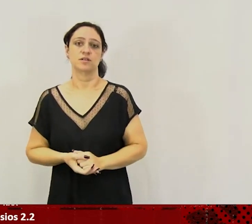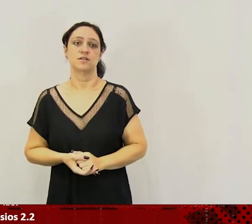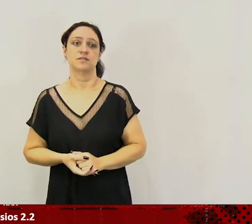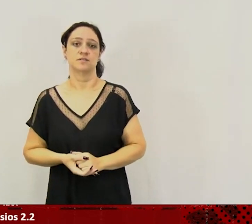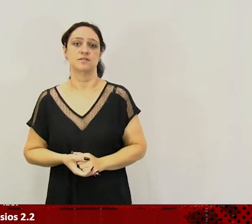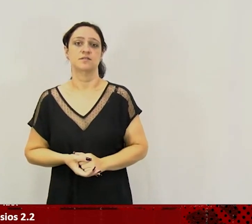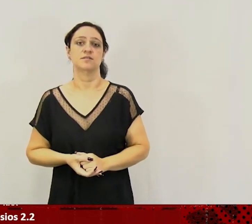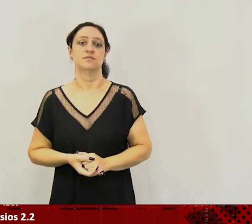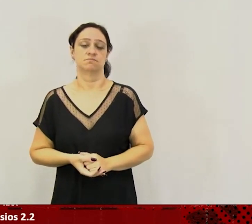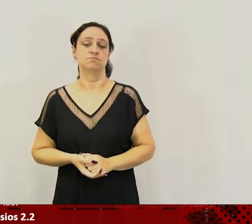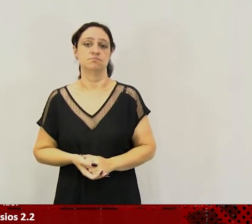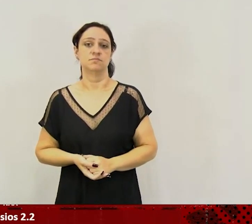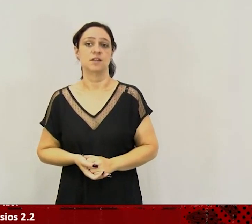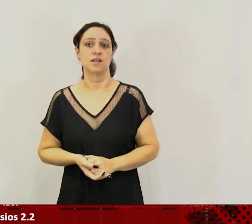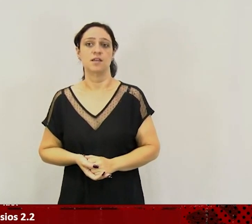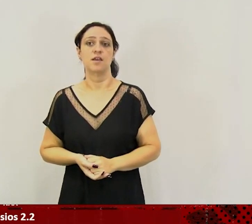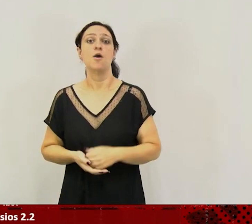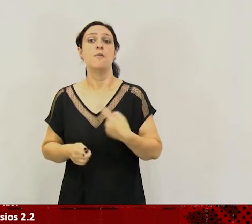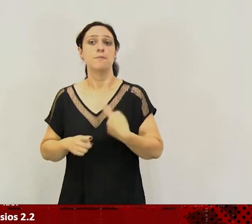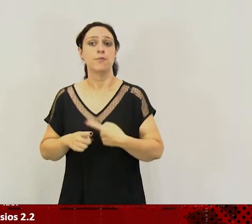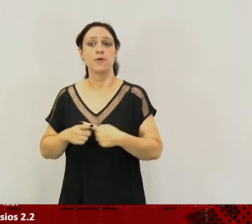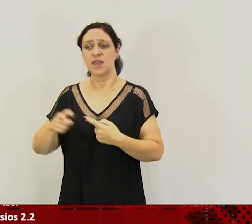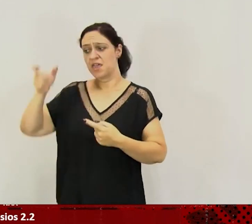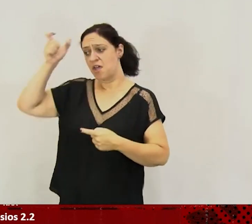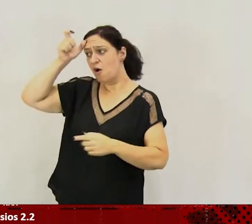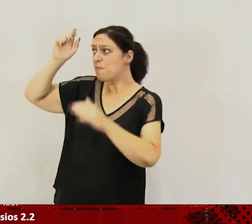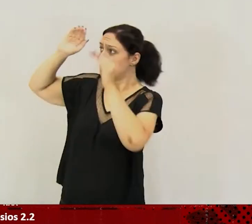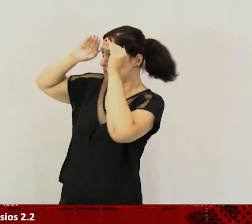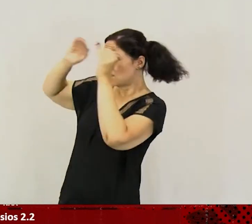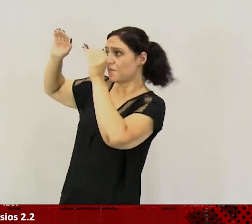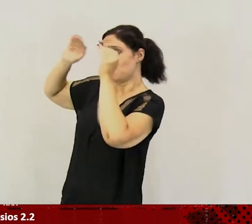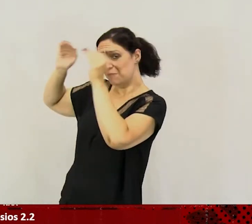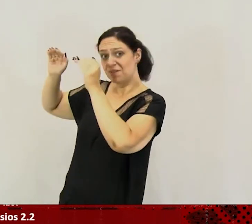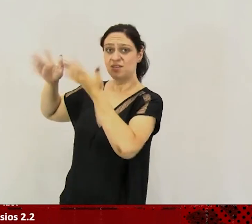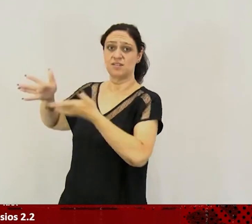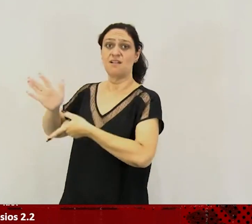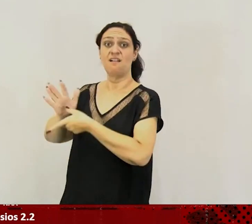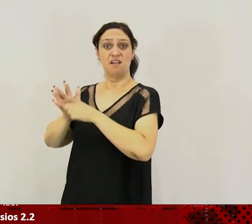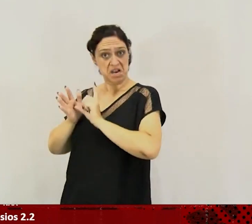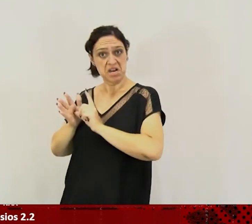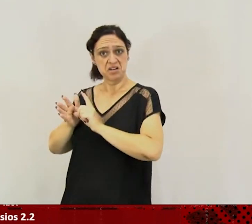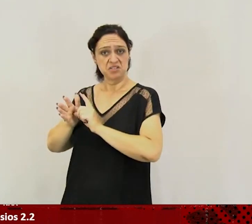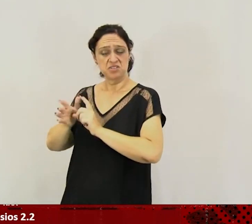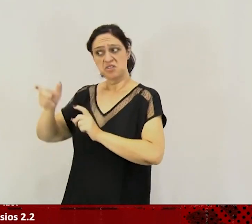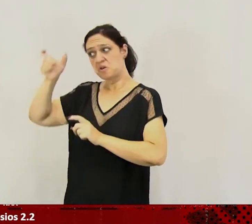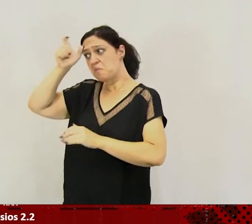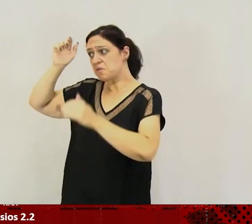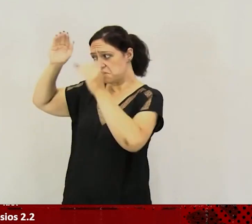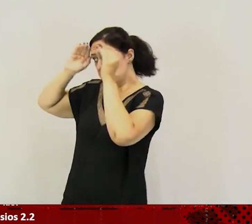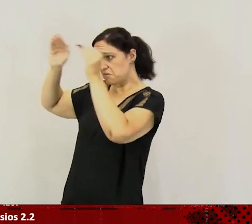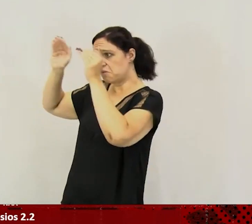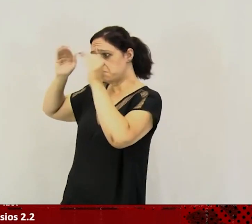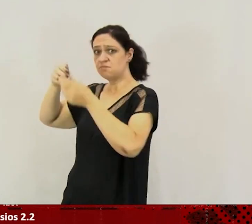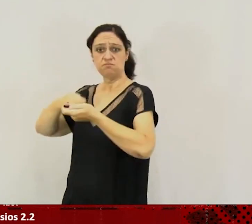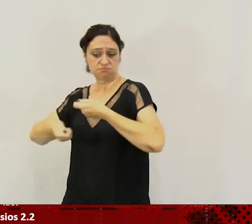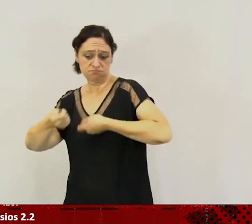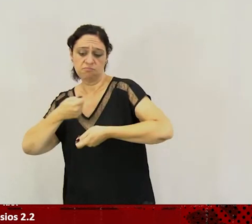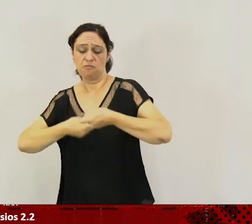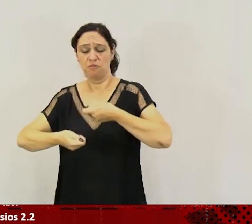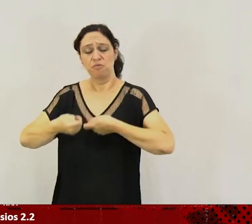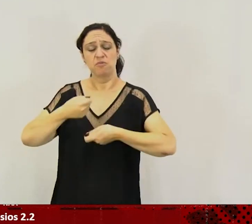segundo o príncipe deste mundo. Nós tínhamos um príncipe que nos governava, nós tínhamos alguém que nos